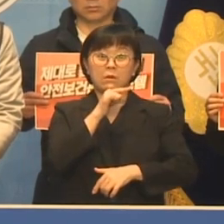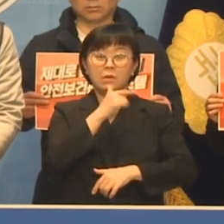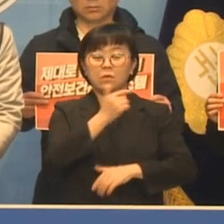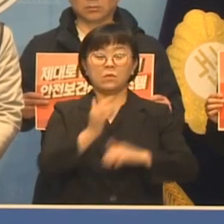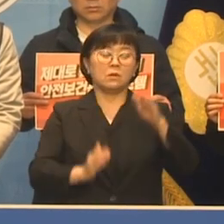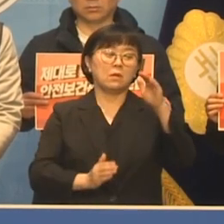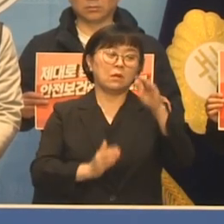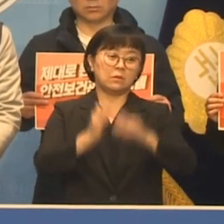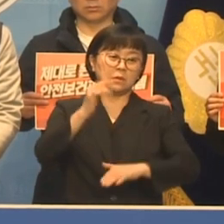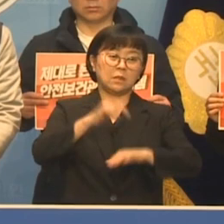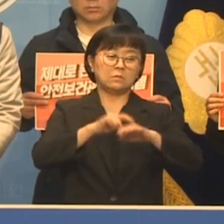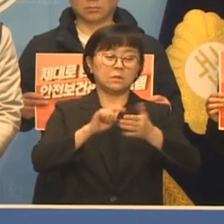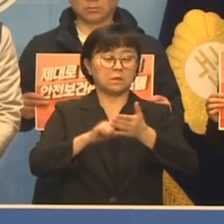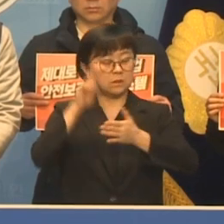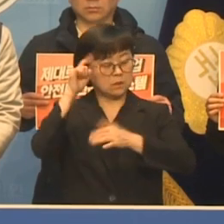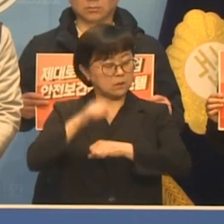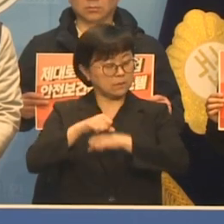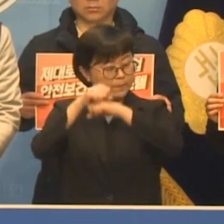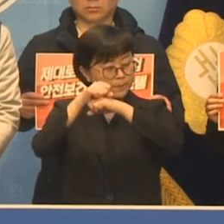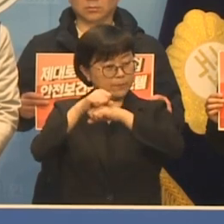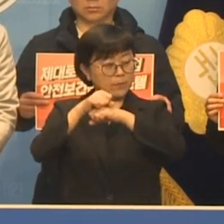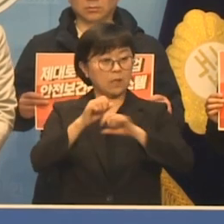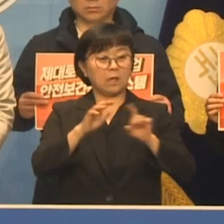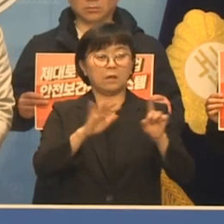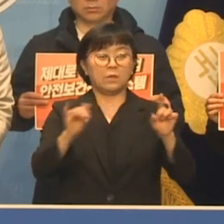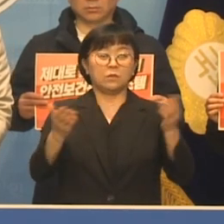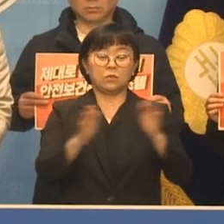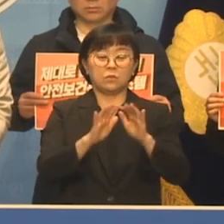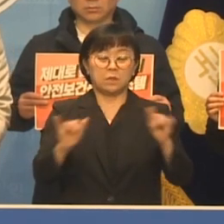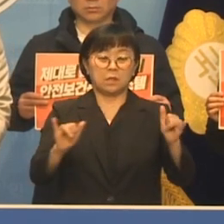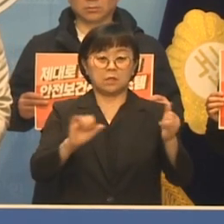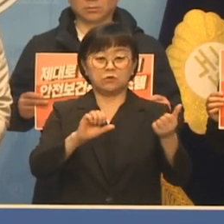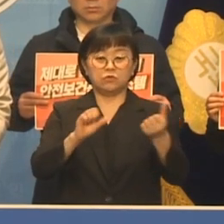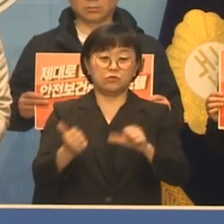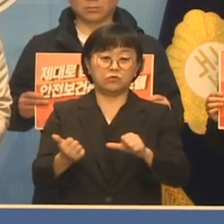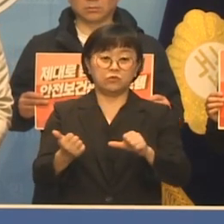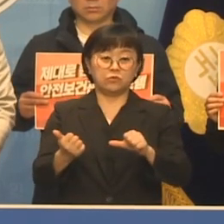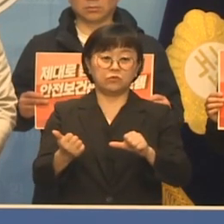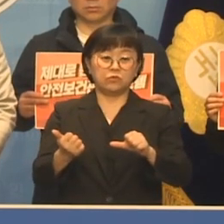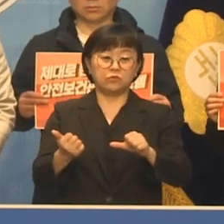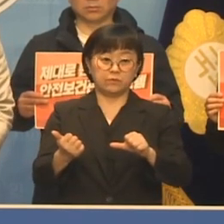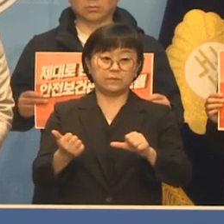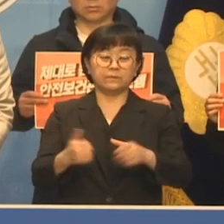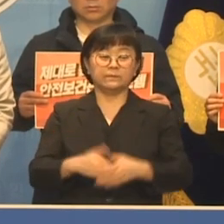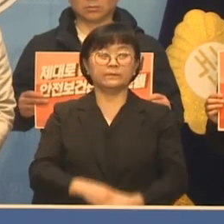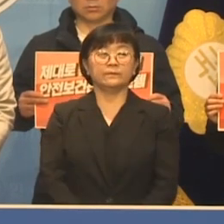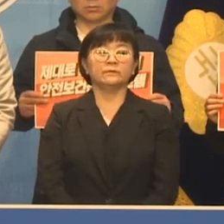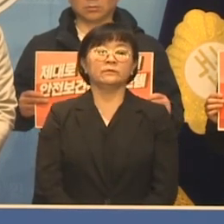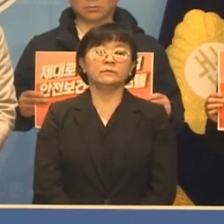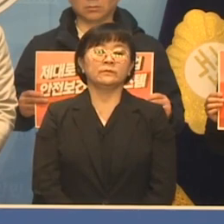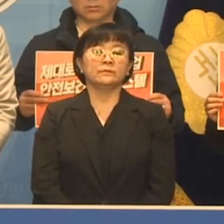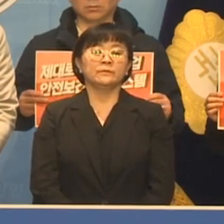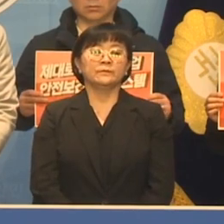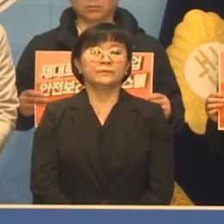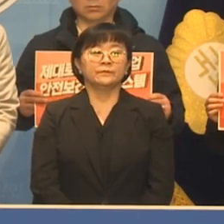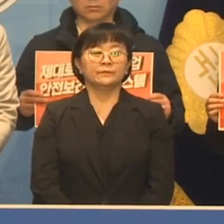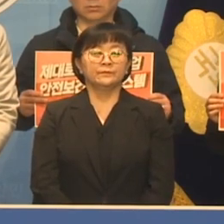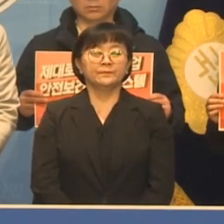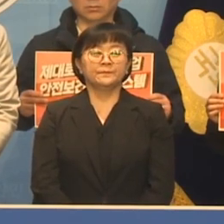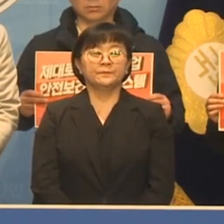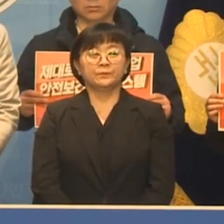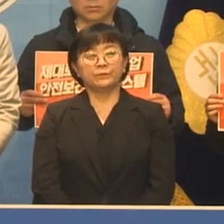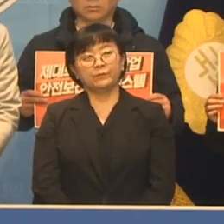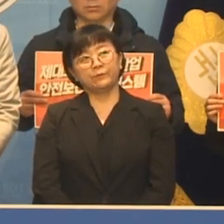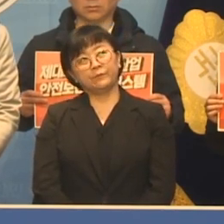과로와 심리적 스트레스로 인해 한 명의 노동자가 쓰러져 사망하는 일도 있었습니다.